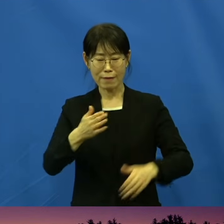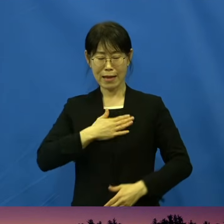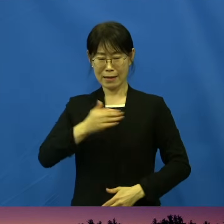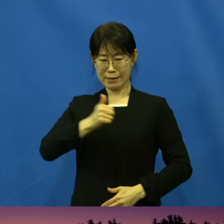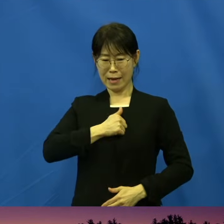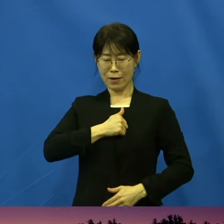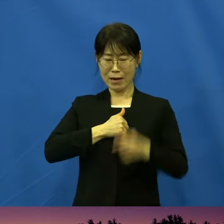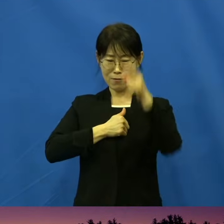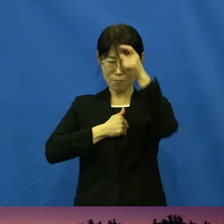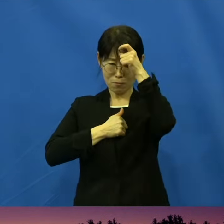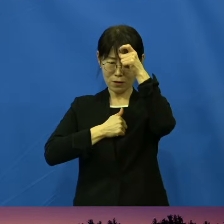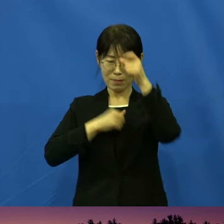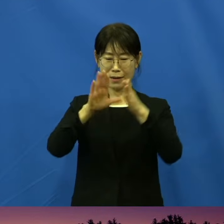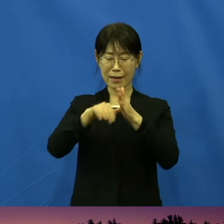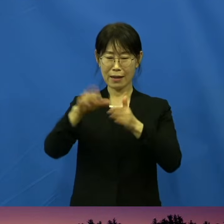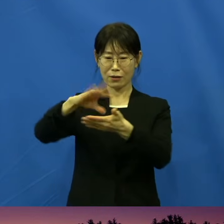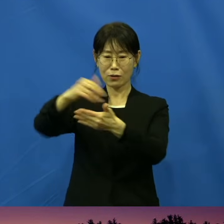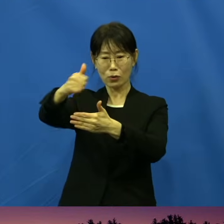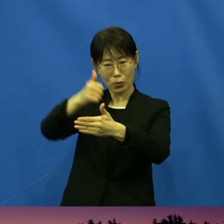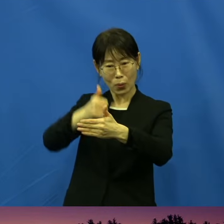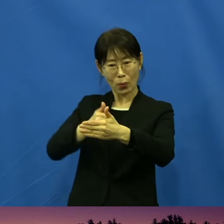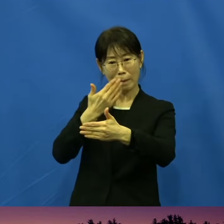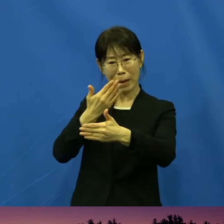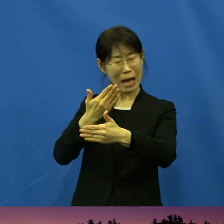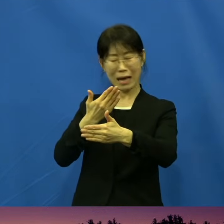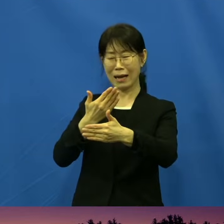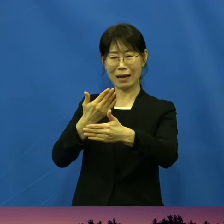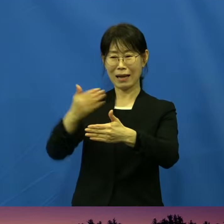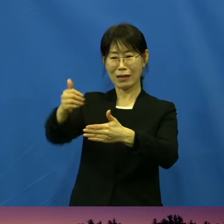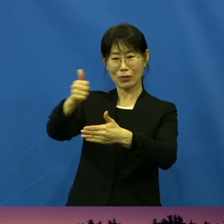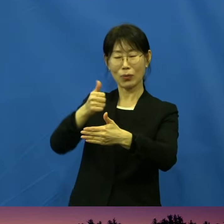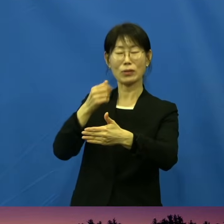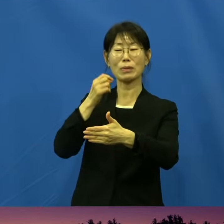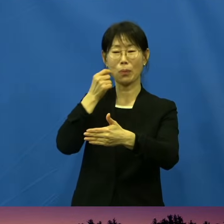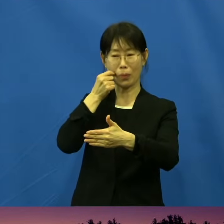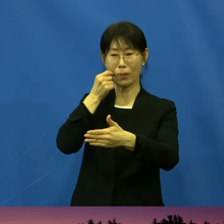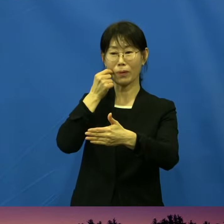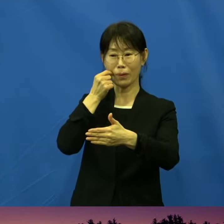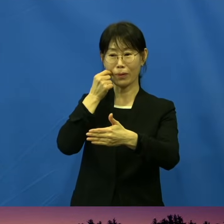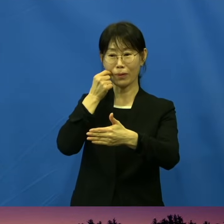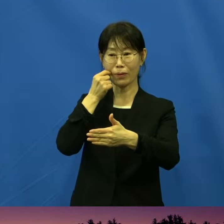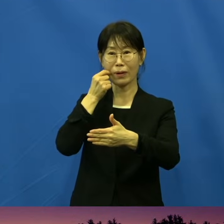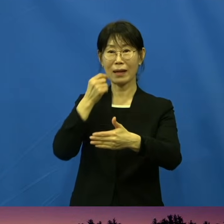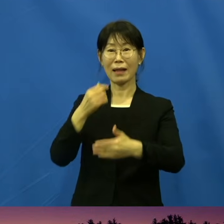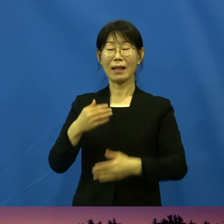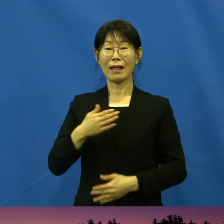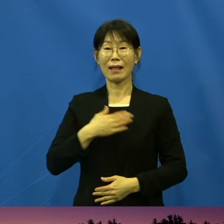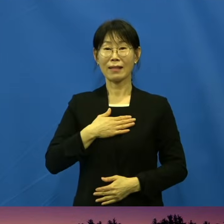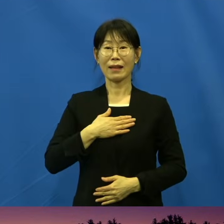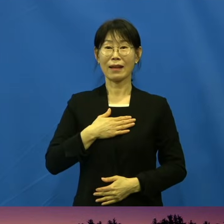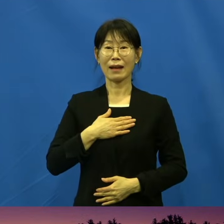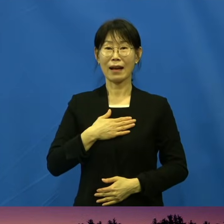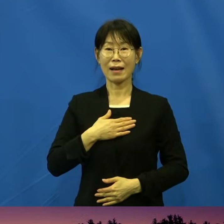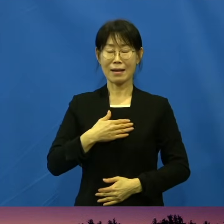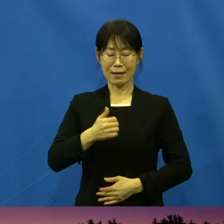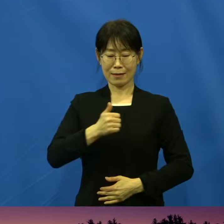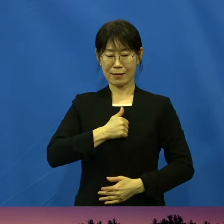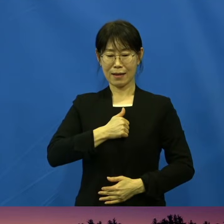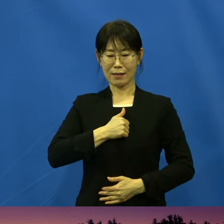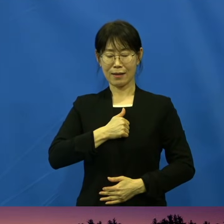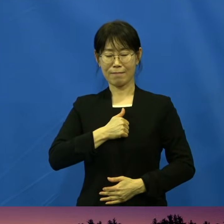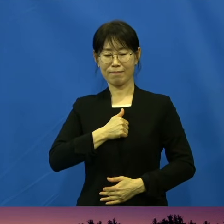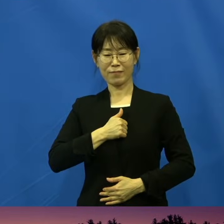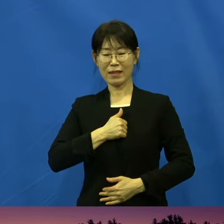사실 수가 없는 거예요. 그러니까 내 자아가 펄펄 살아있으면 내 안에 계신 그리스도와 함께 어떻게 해요?